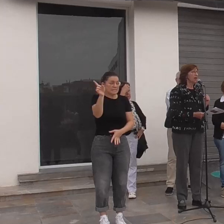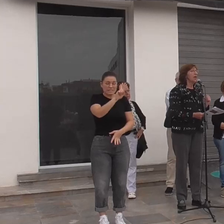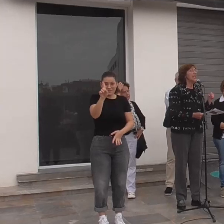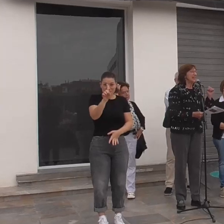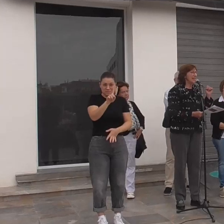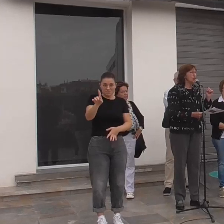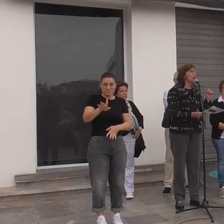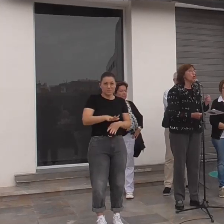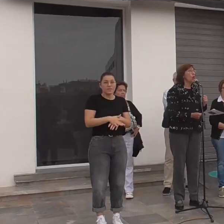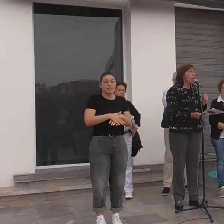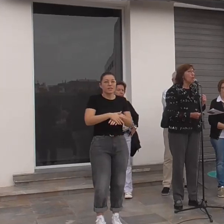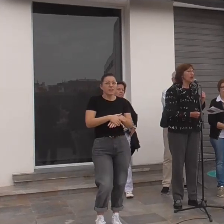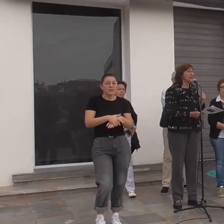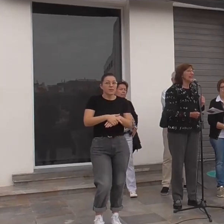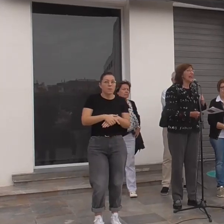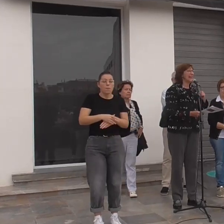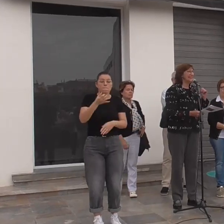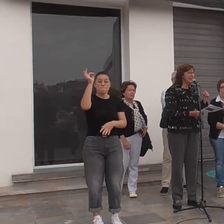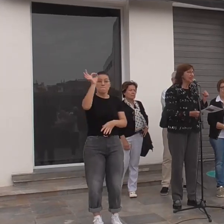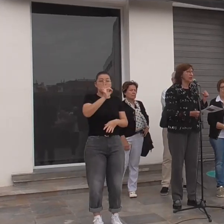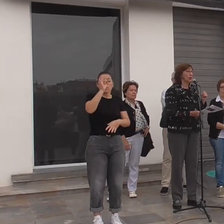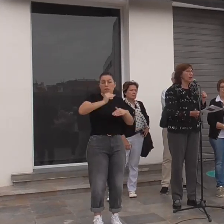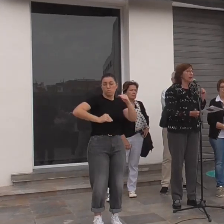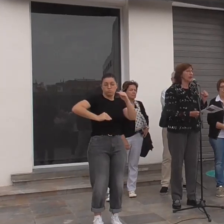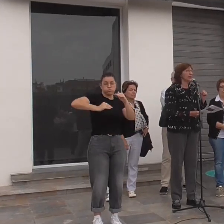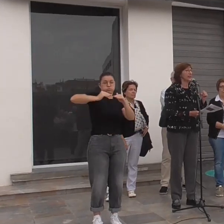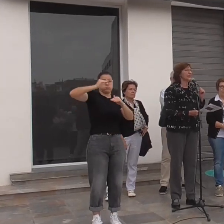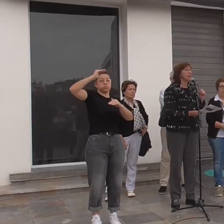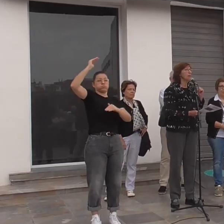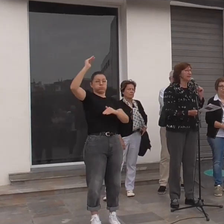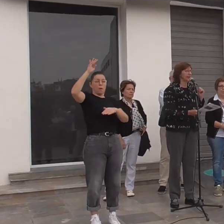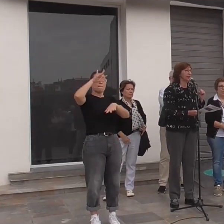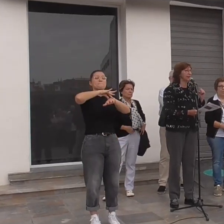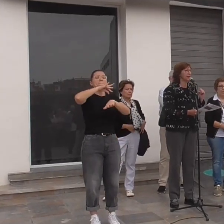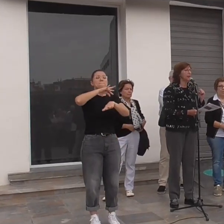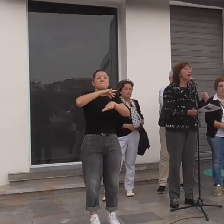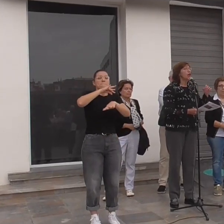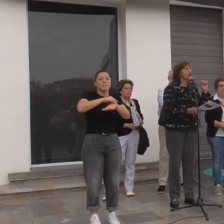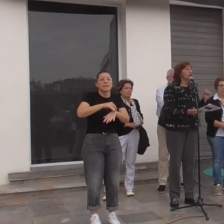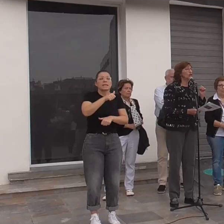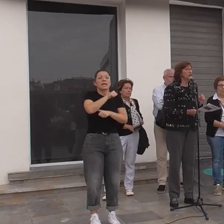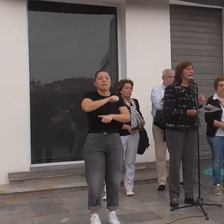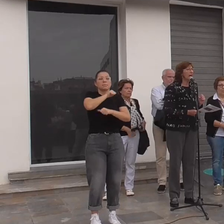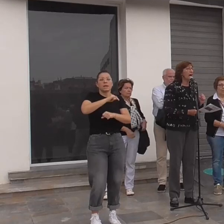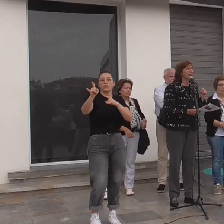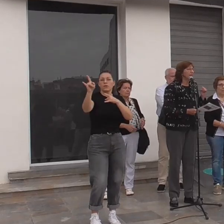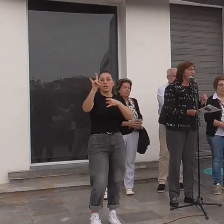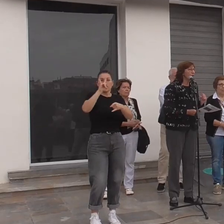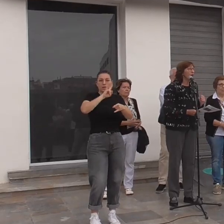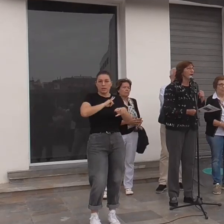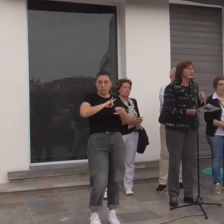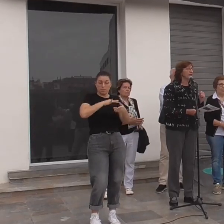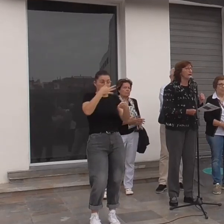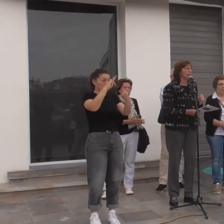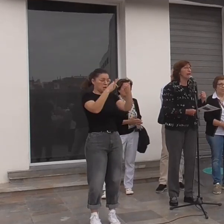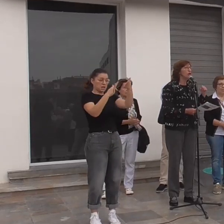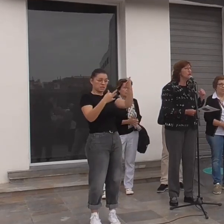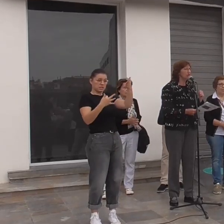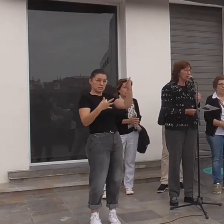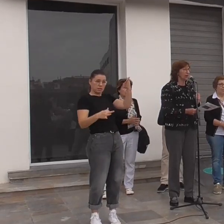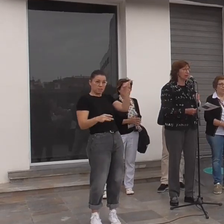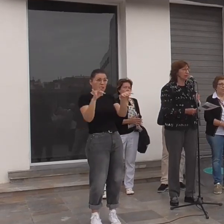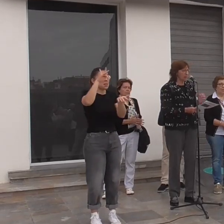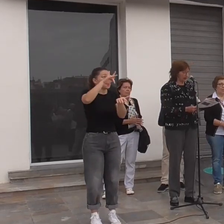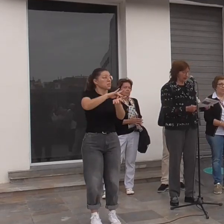reales. Y de hecho, un porcentaje altísimo de pacientes que están pendientes no están agendados en la lista de espera.